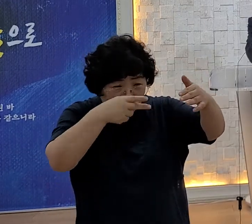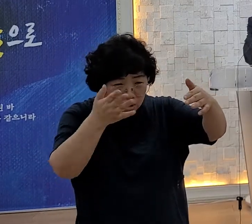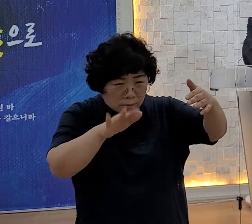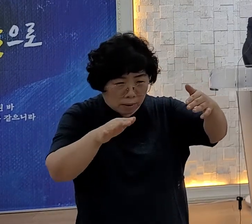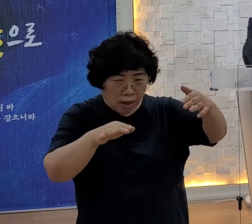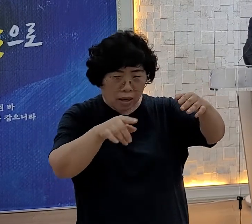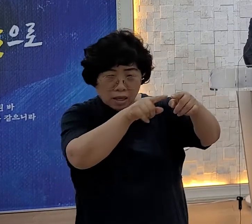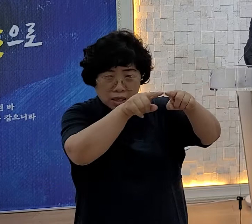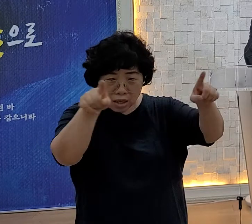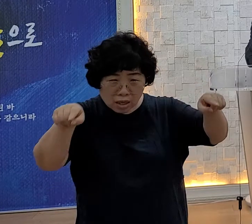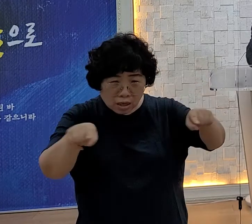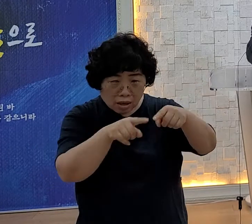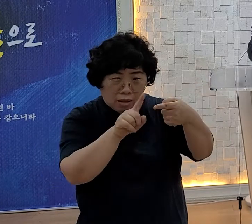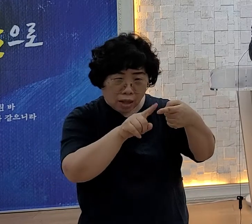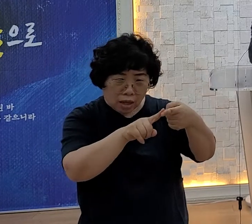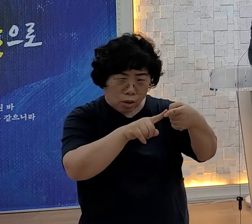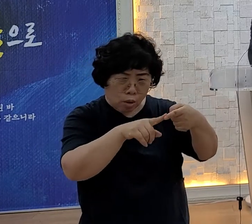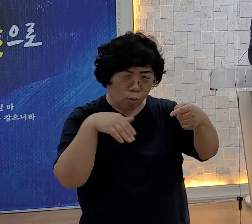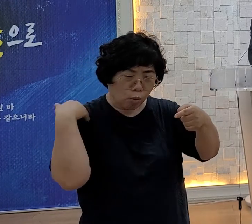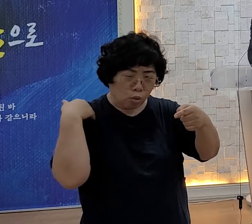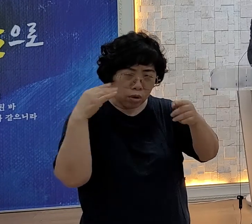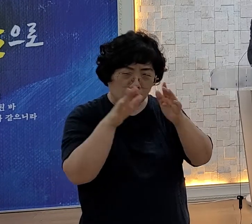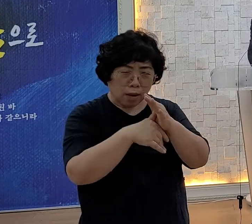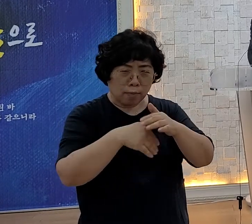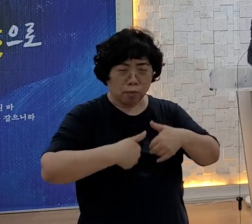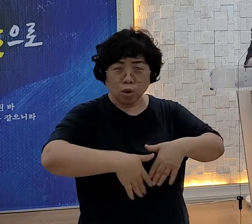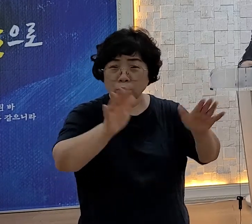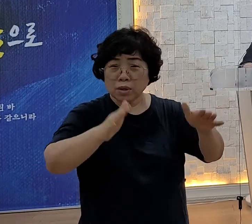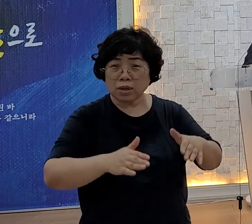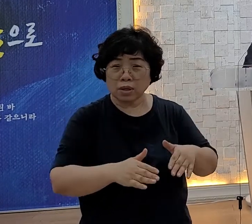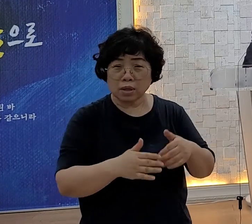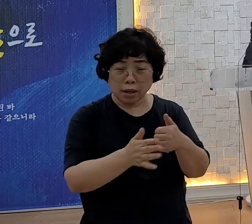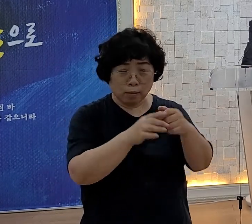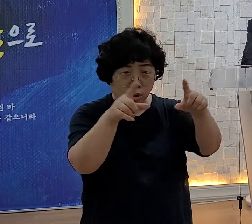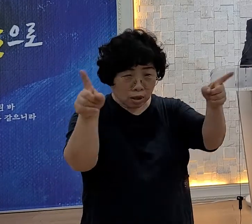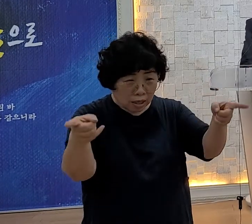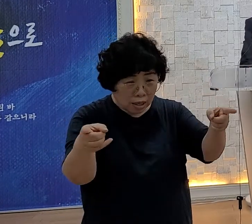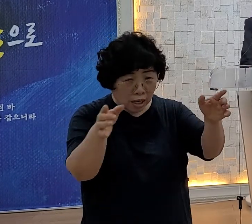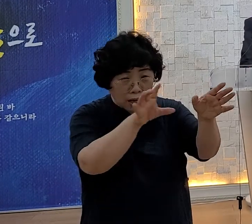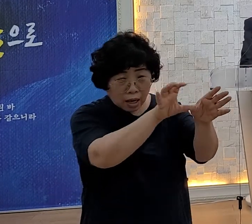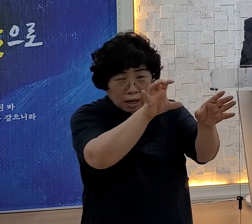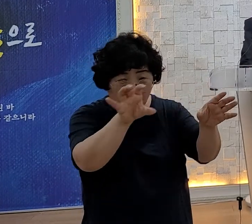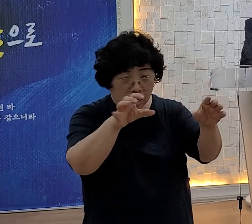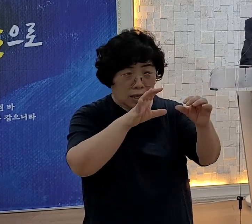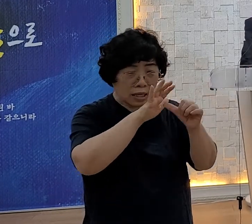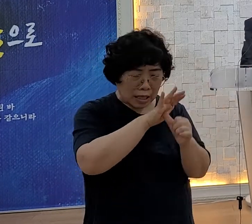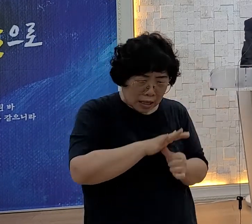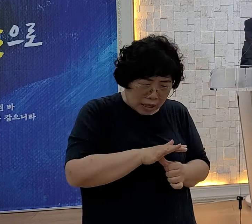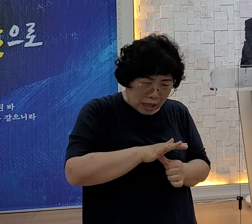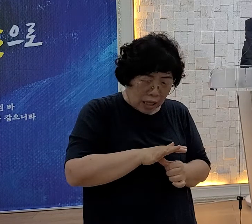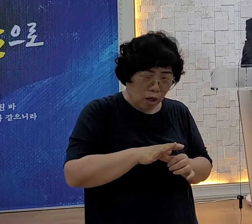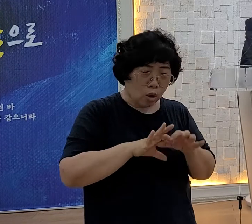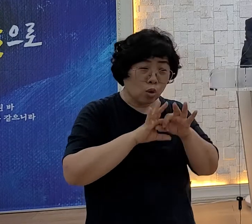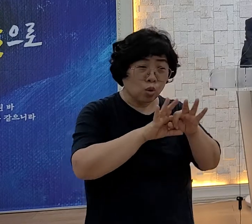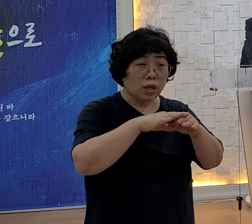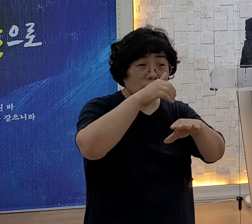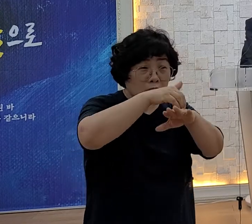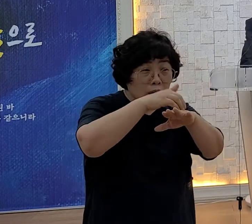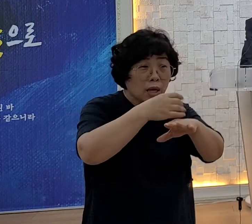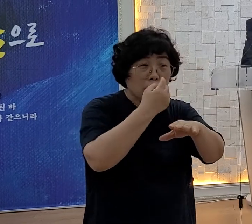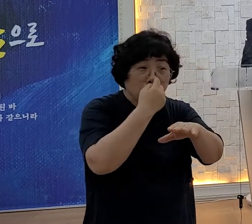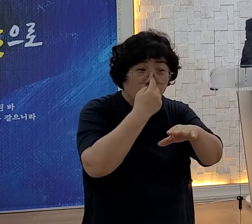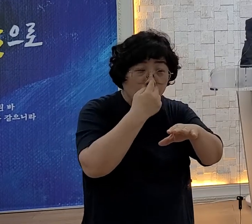이게 우리에게 기쁨과 즐거움으로 바뀔 수 있다라는 거예요. 하나님의 뜻과 그 목적을 분명히 바로